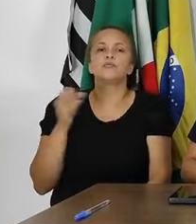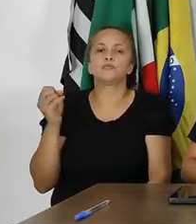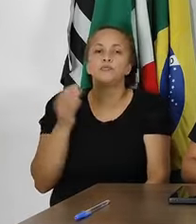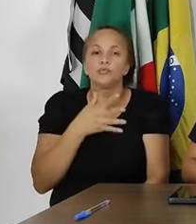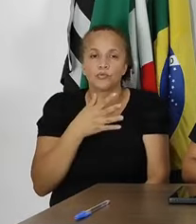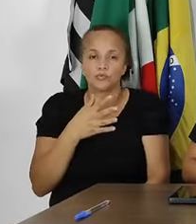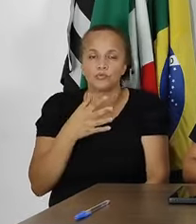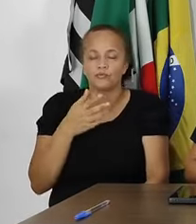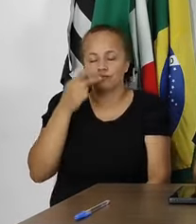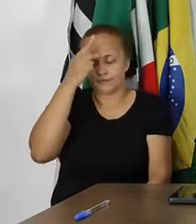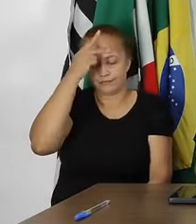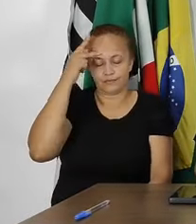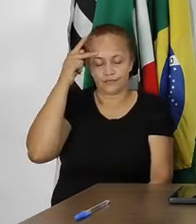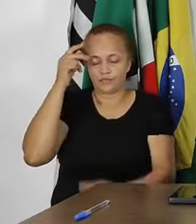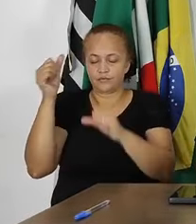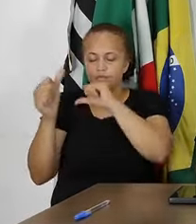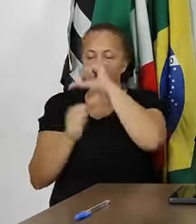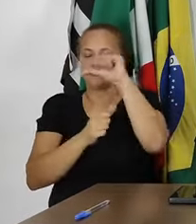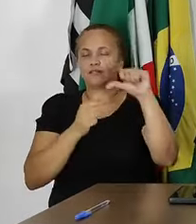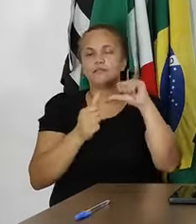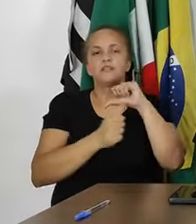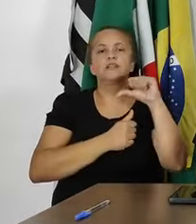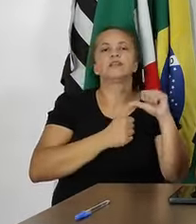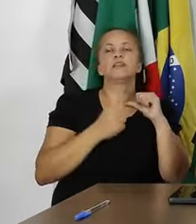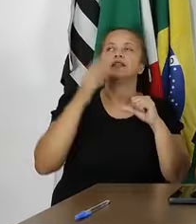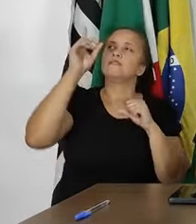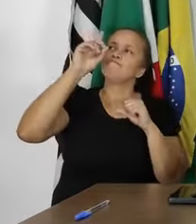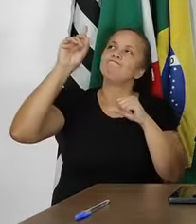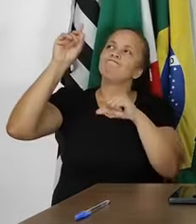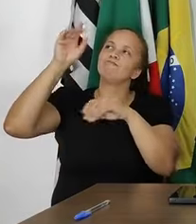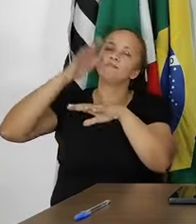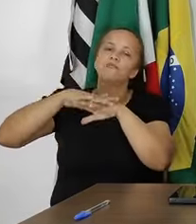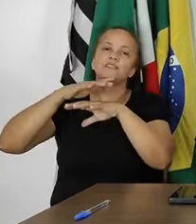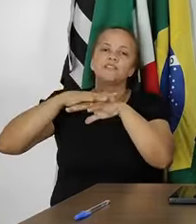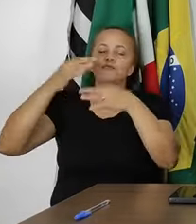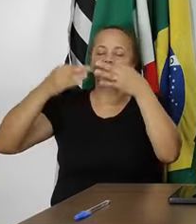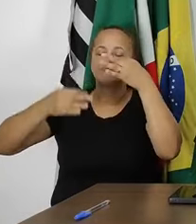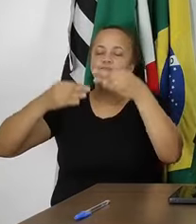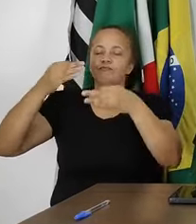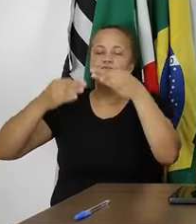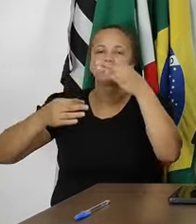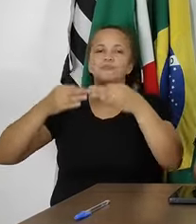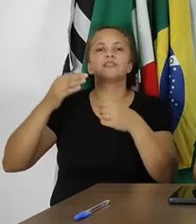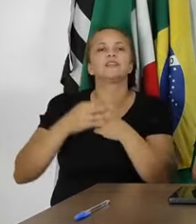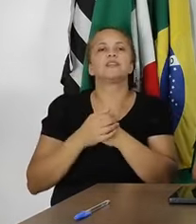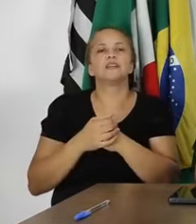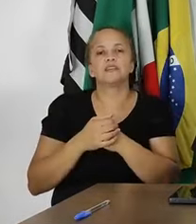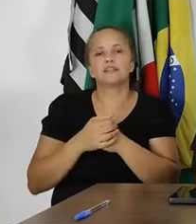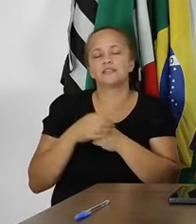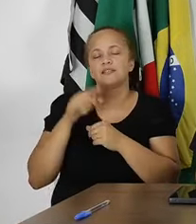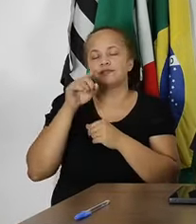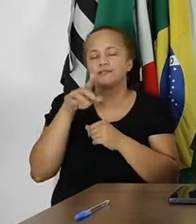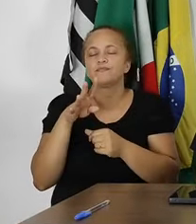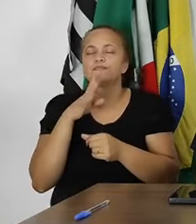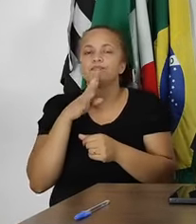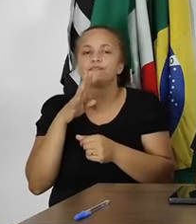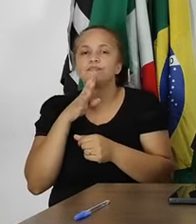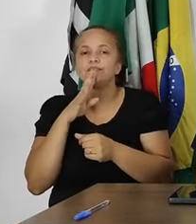segundo Deus, em justiça e retidão, procedentes da verdade.